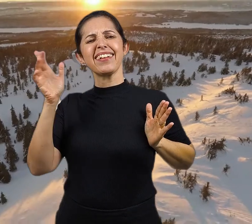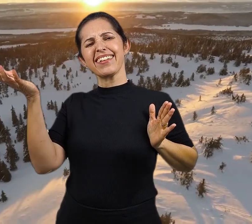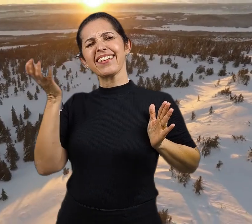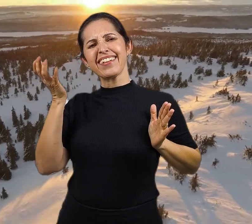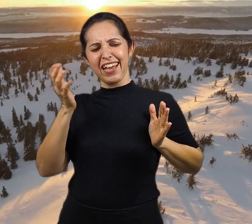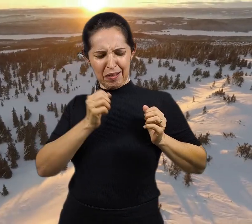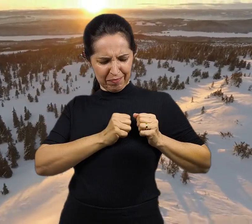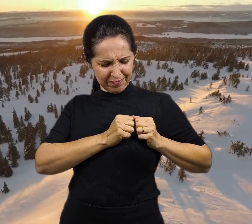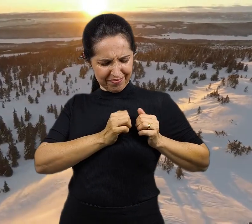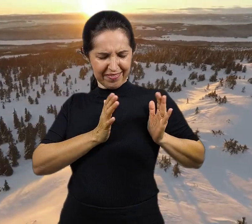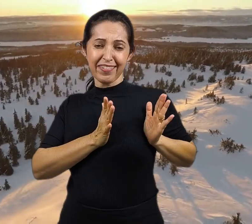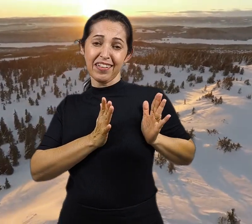trabalho é